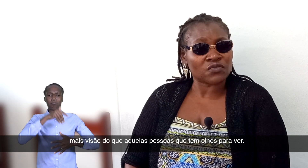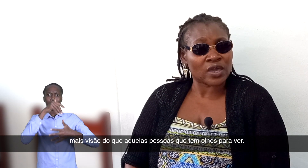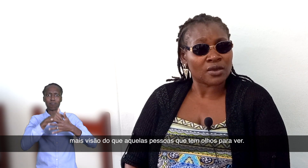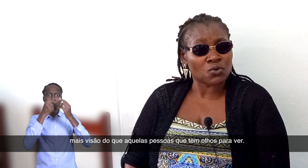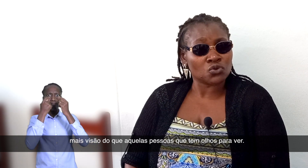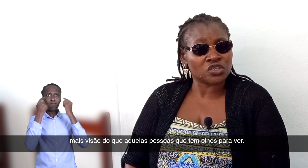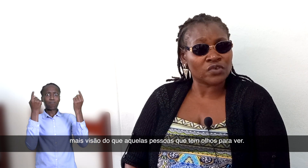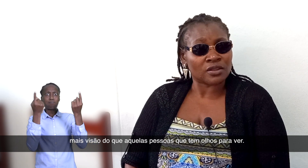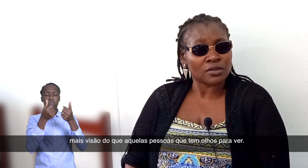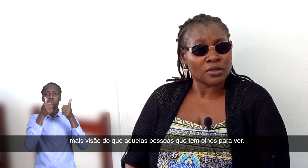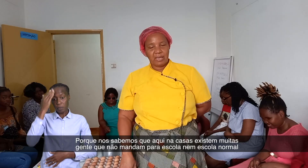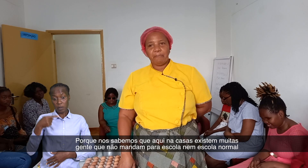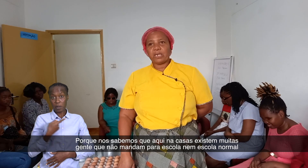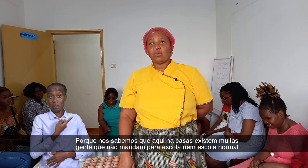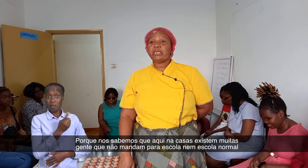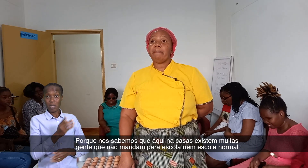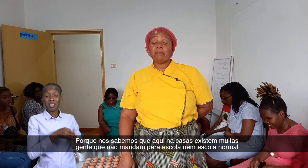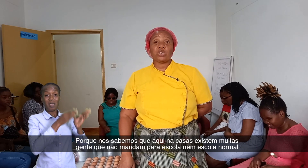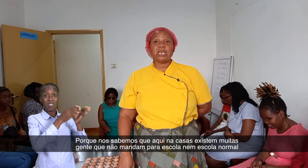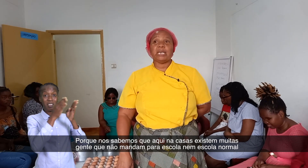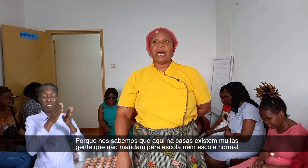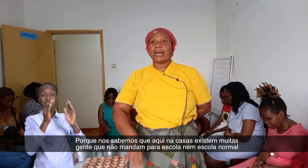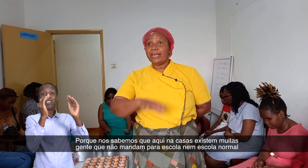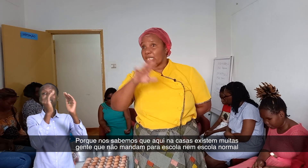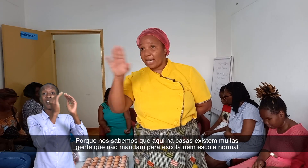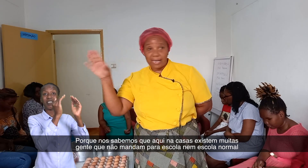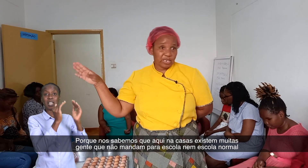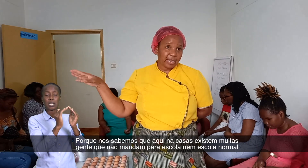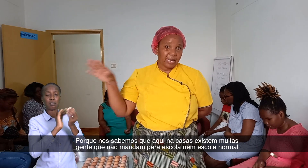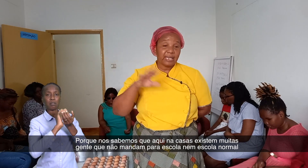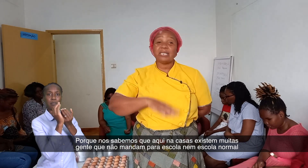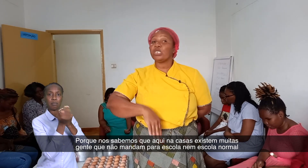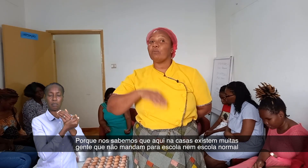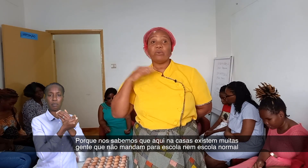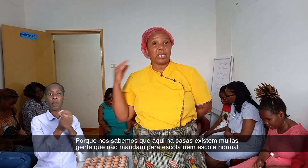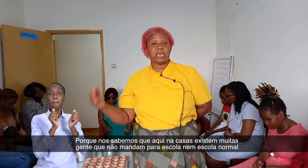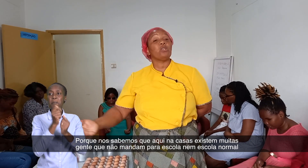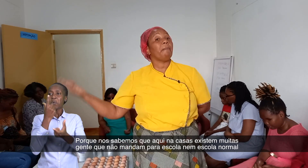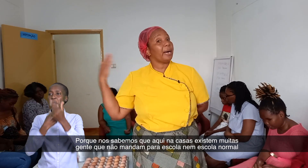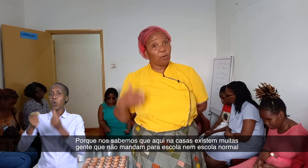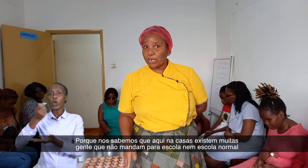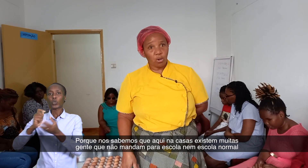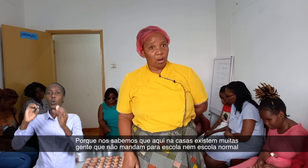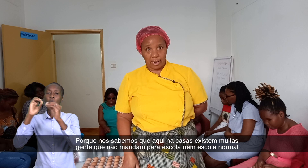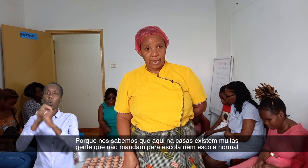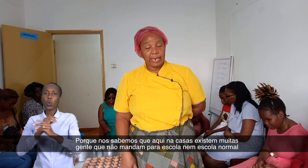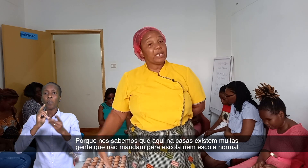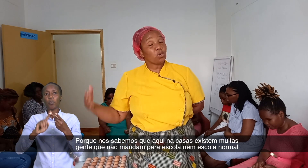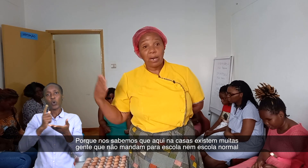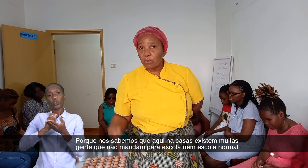que vê, com o meu dever. Porque nós sabemos que aqui nas casas, aqui, existe muita gente que não mandam para a escola, nem a escola